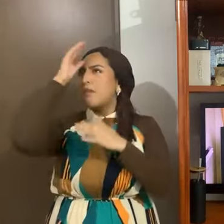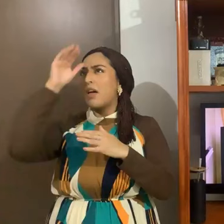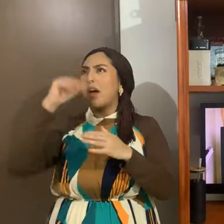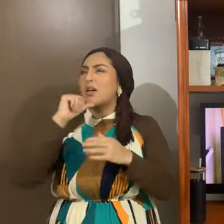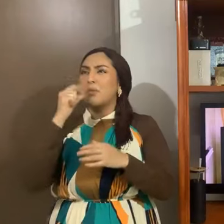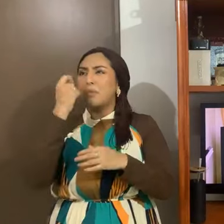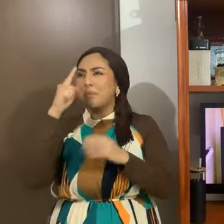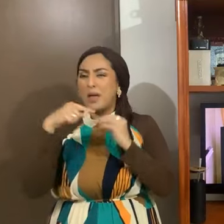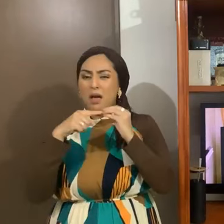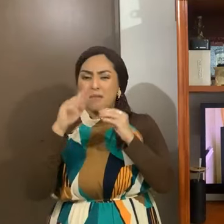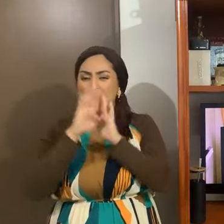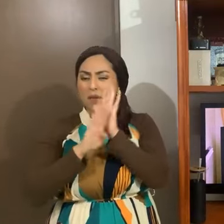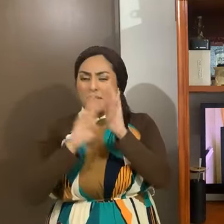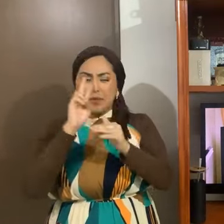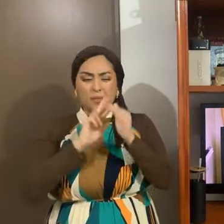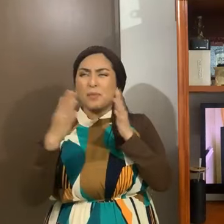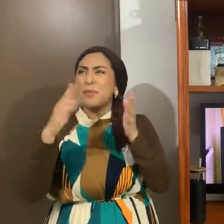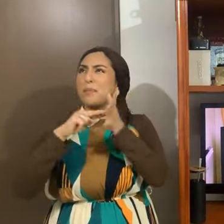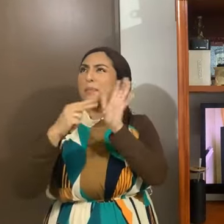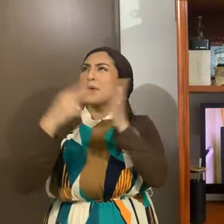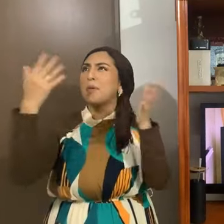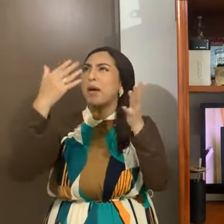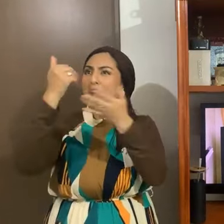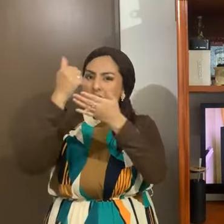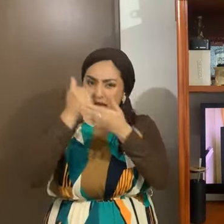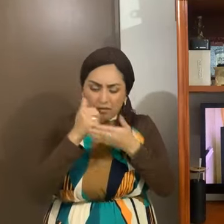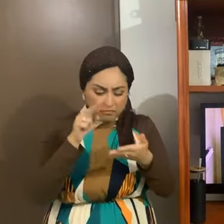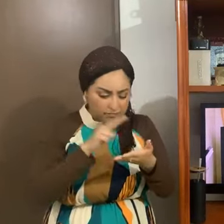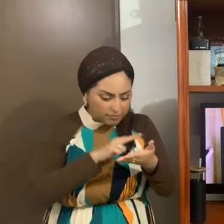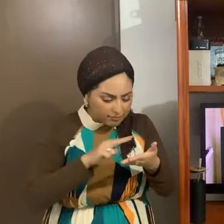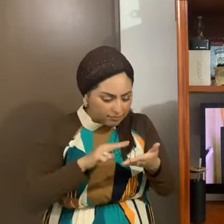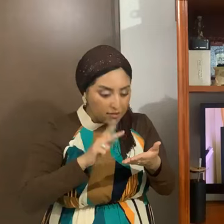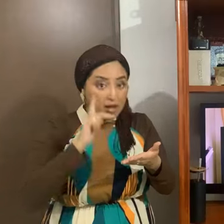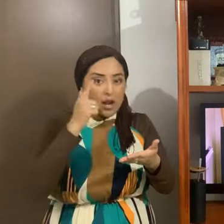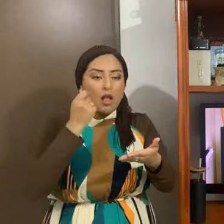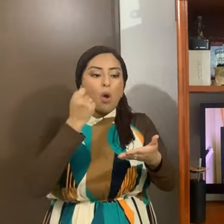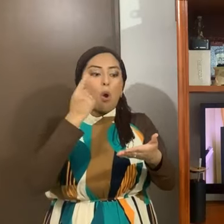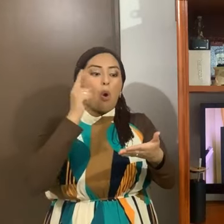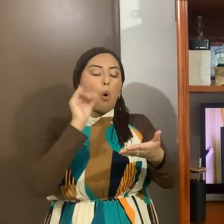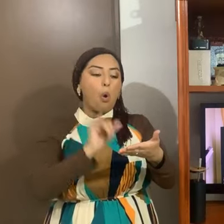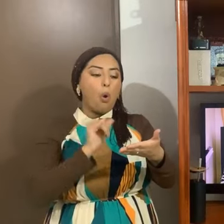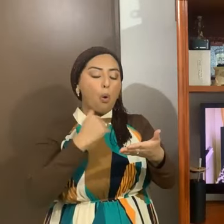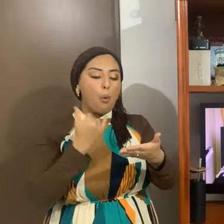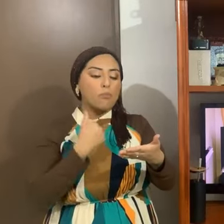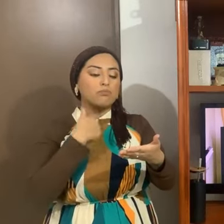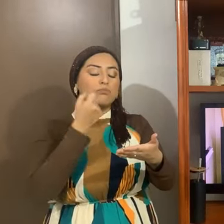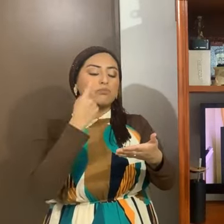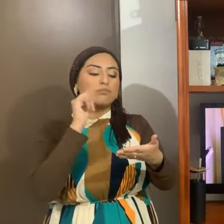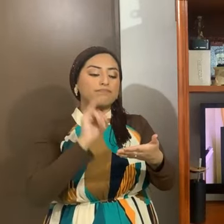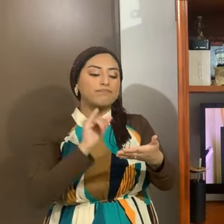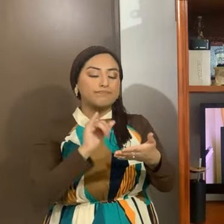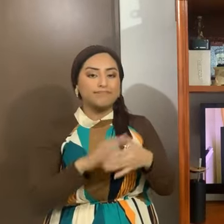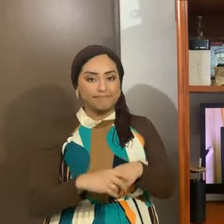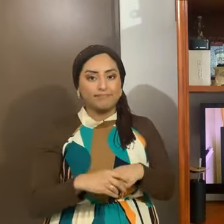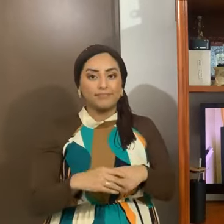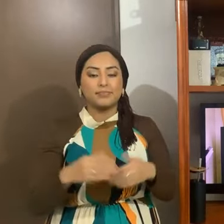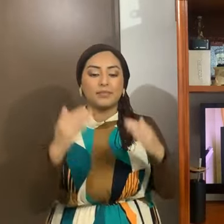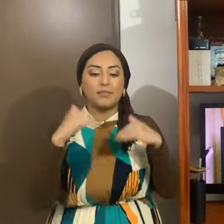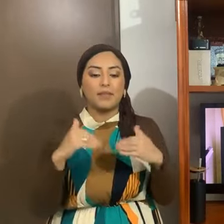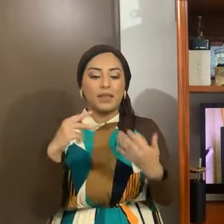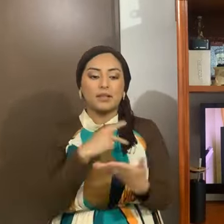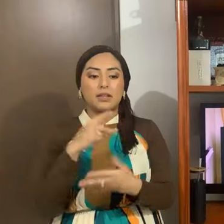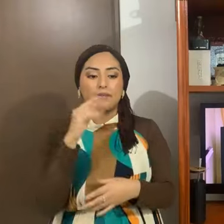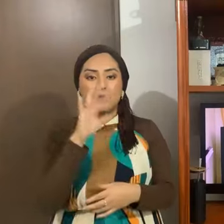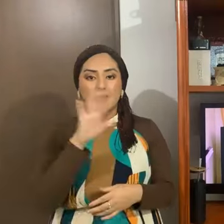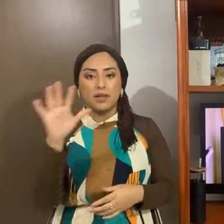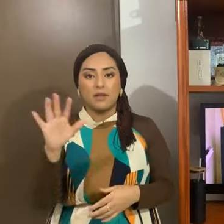esta profecía, ¿me puedes ayudar a entenderla, por favor? Y claro que se va a presentar en ti. Amén. Ahora vamos al Salmo